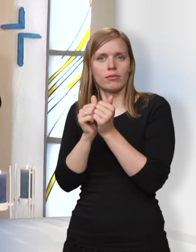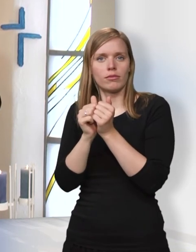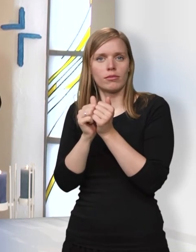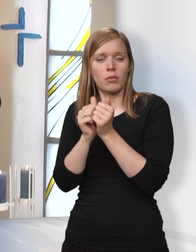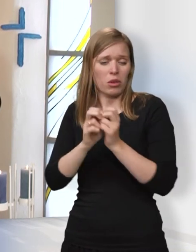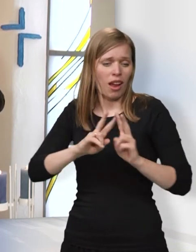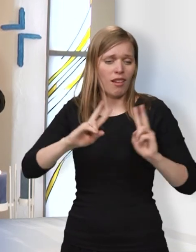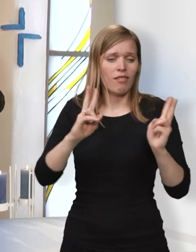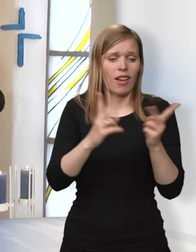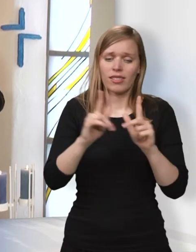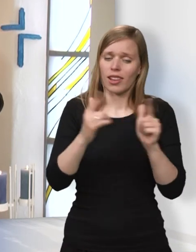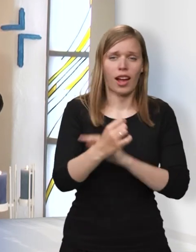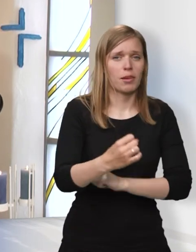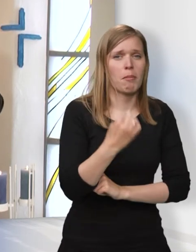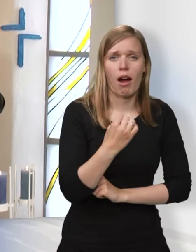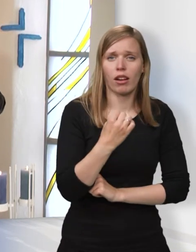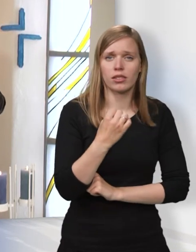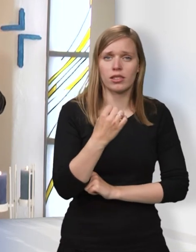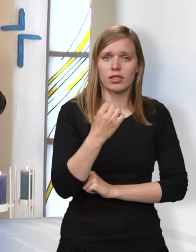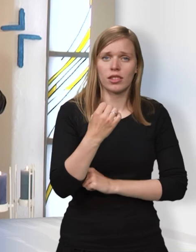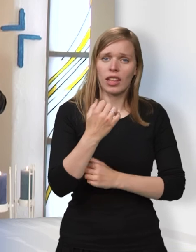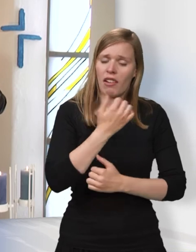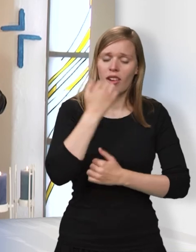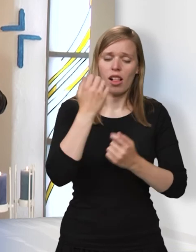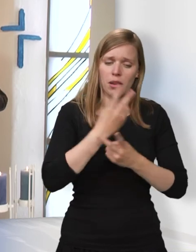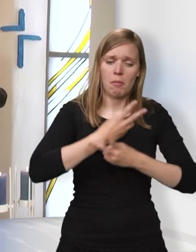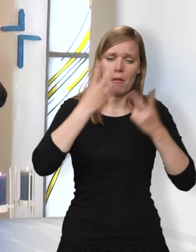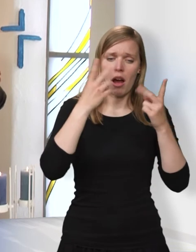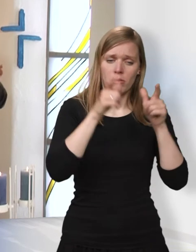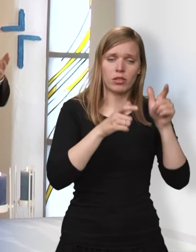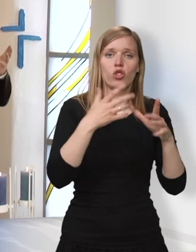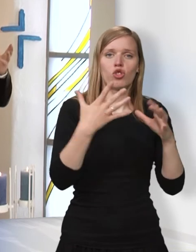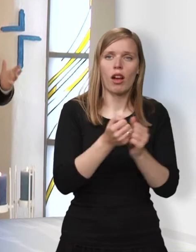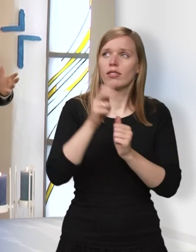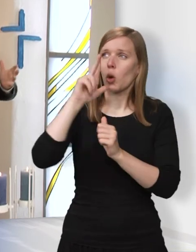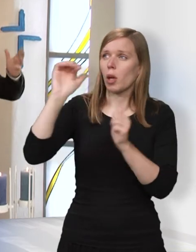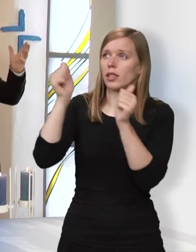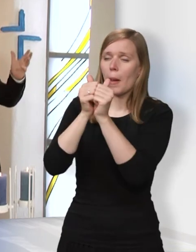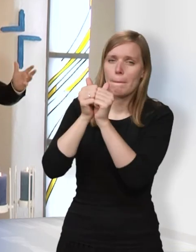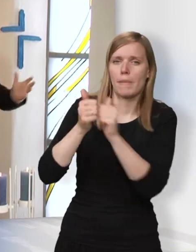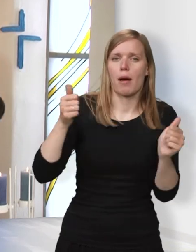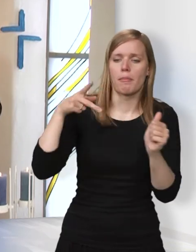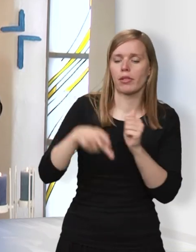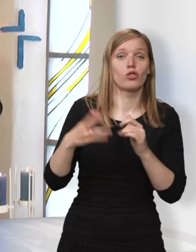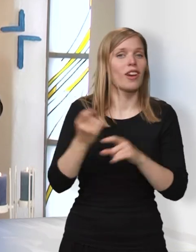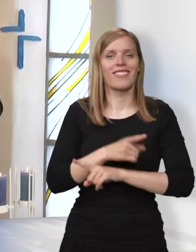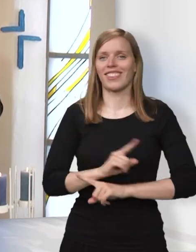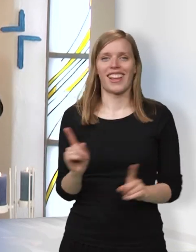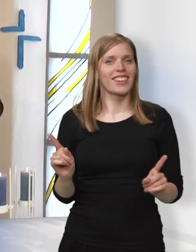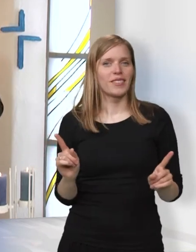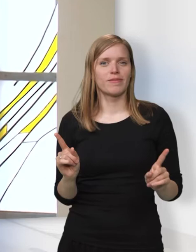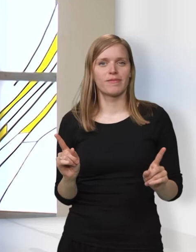Welt, keine Gewaltigen dieser Welt können uns mehr aus dieser Hand Gottes, aus diesem Eigentum